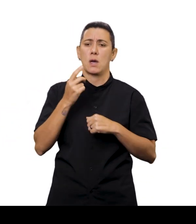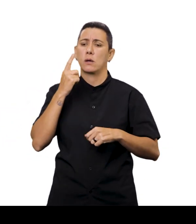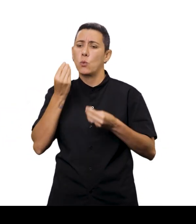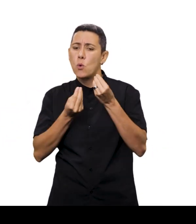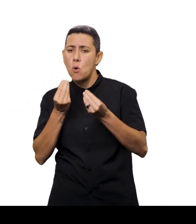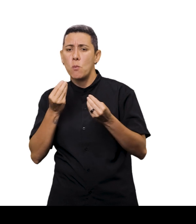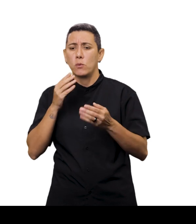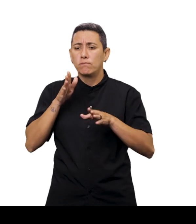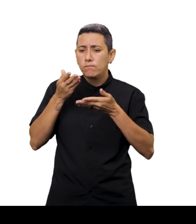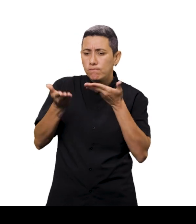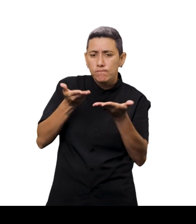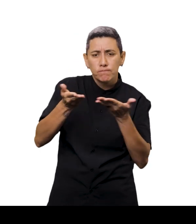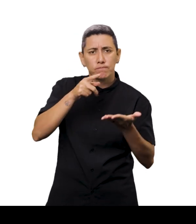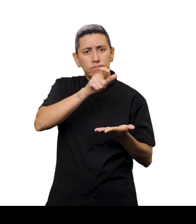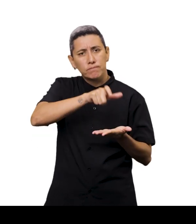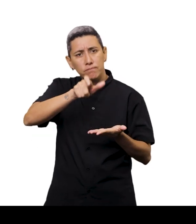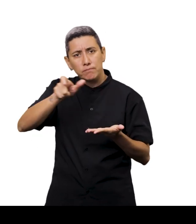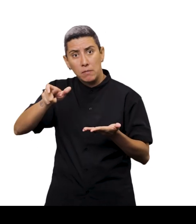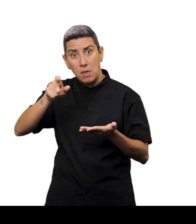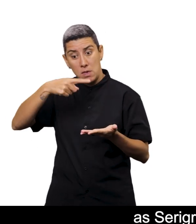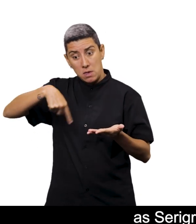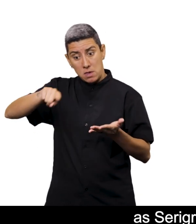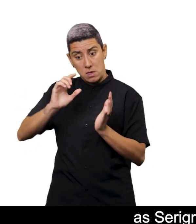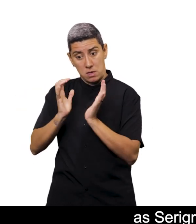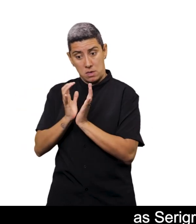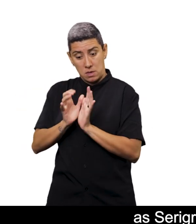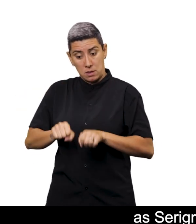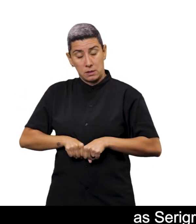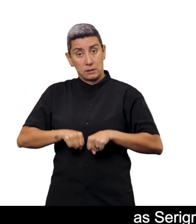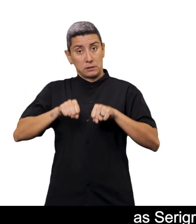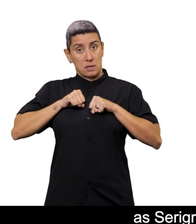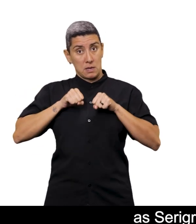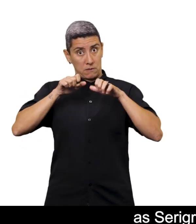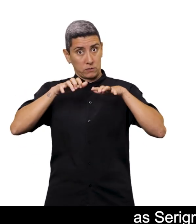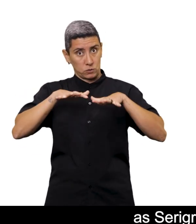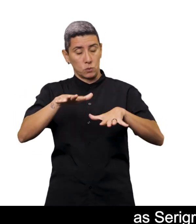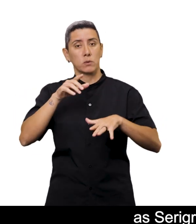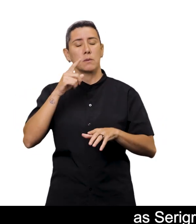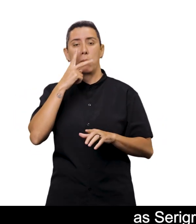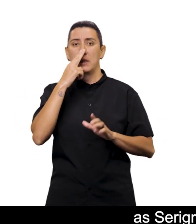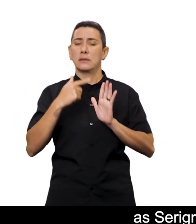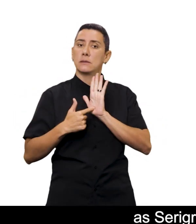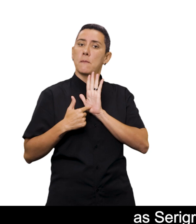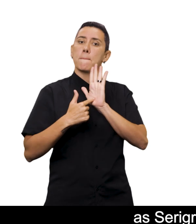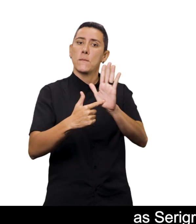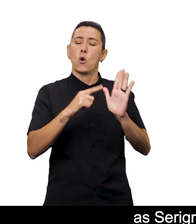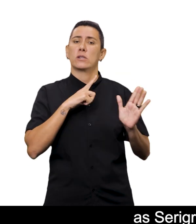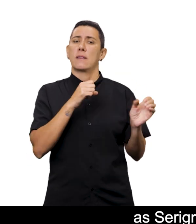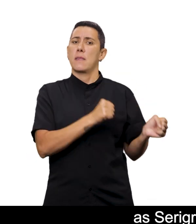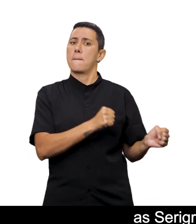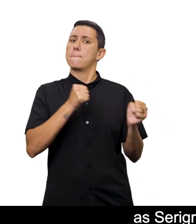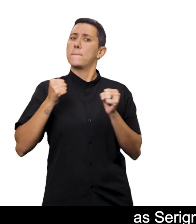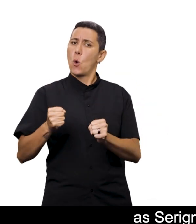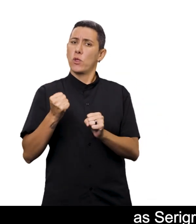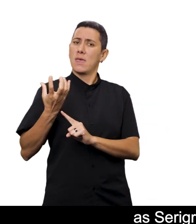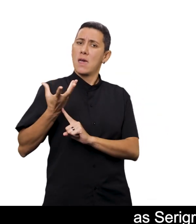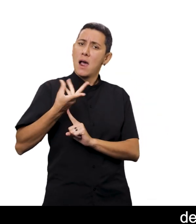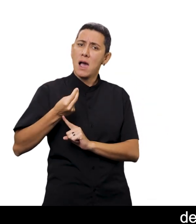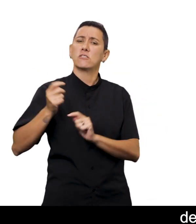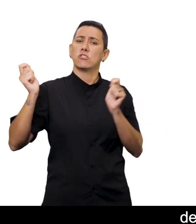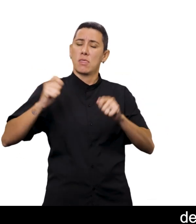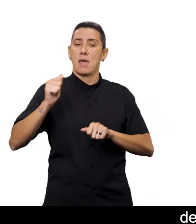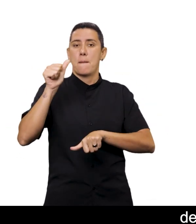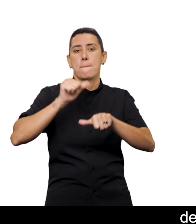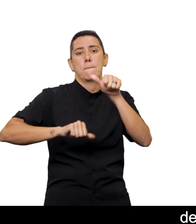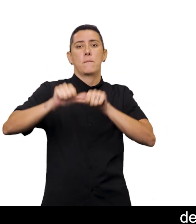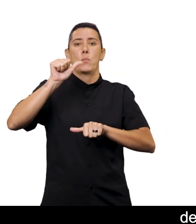suas ações de cuidado e reparação, as serigrafistas queer buscam oferecer um modelo poderoso de